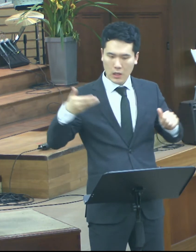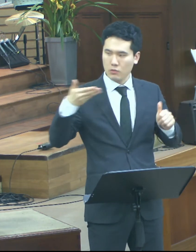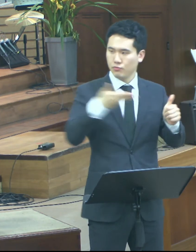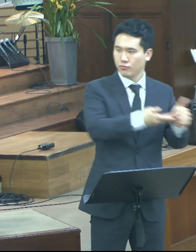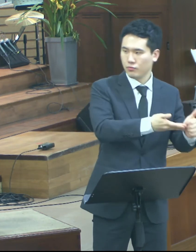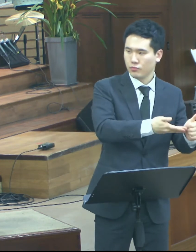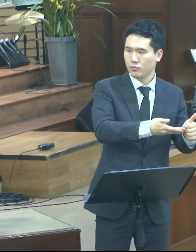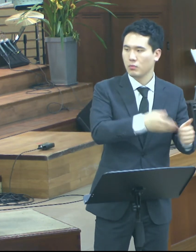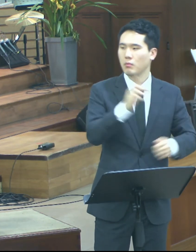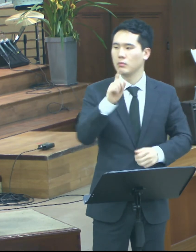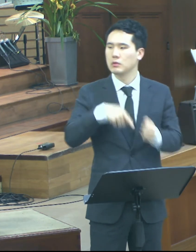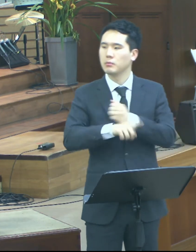기갈이라.